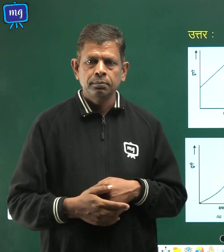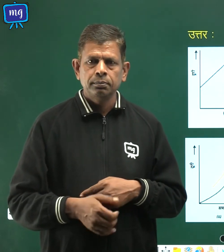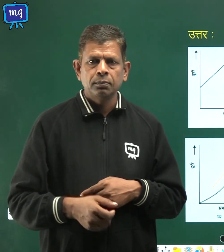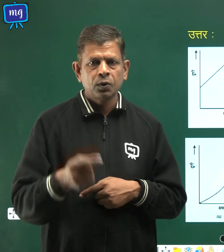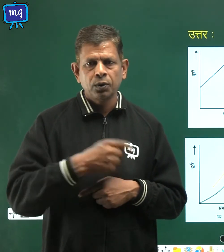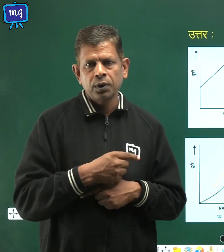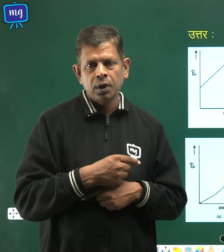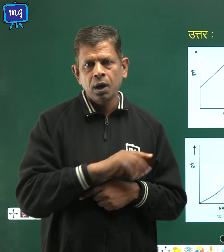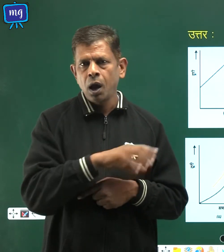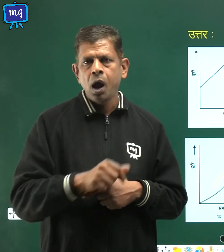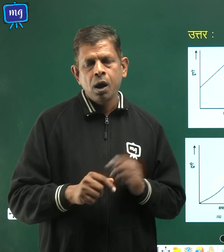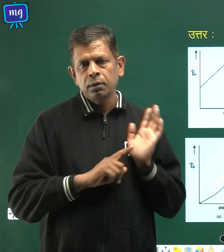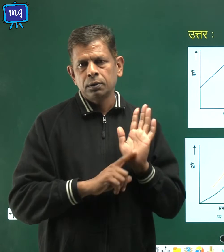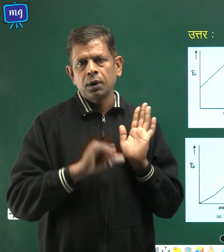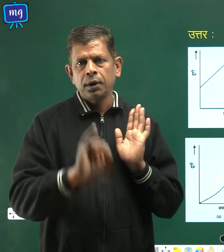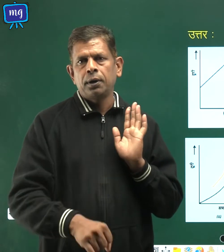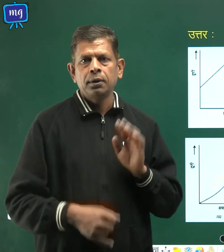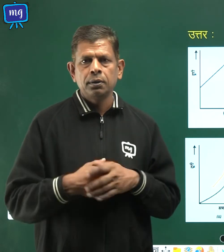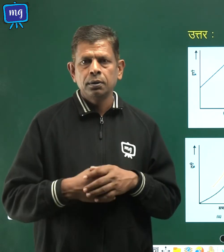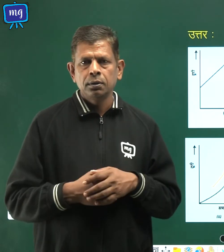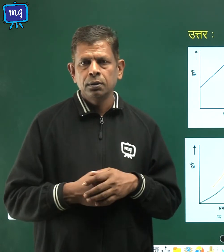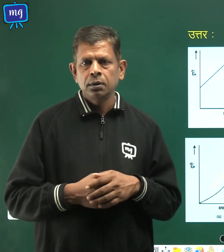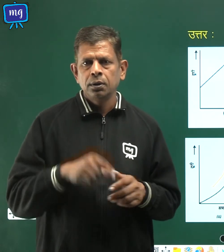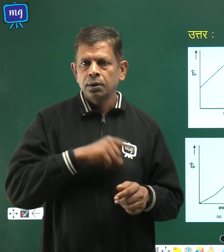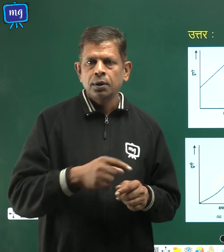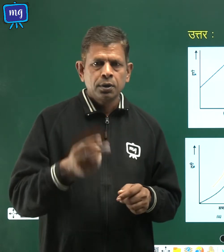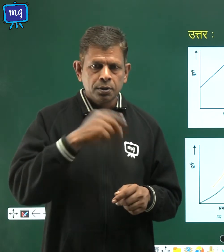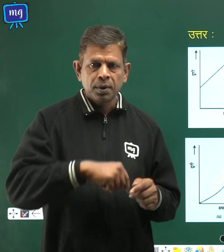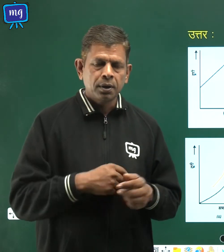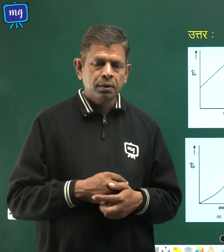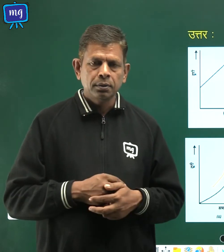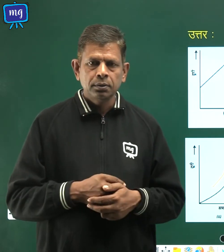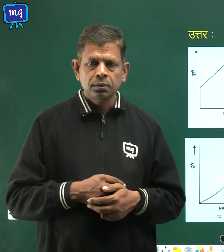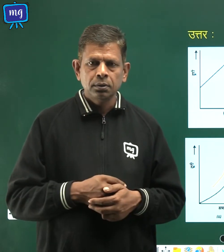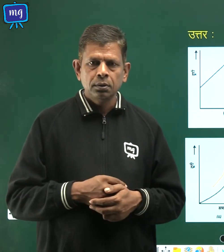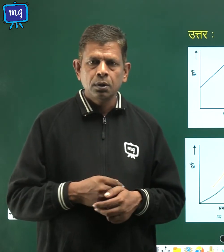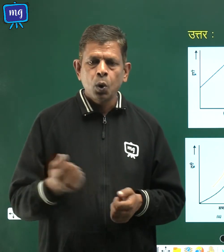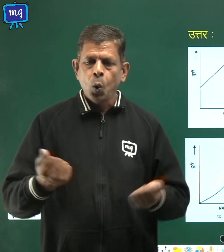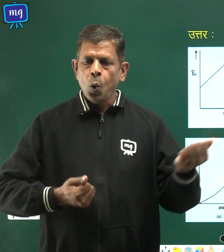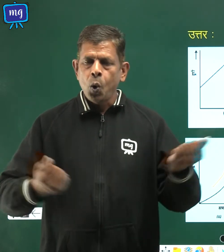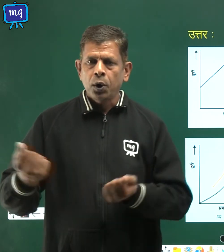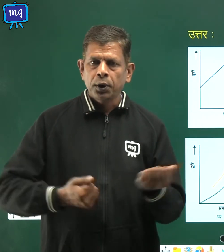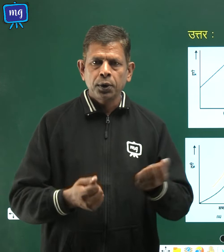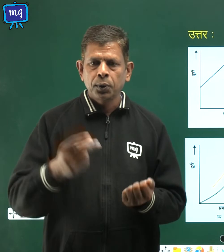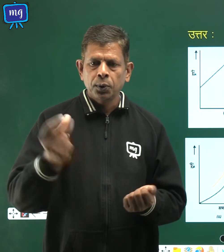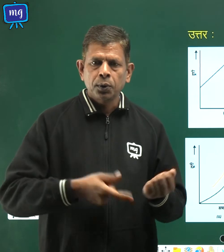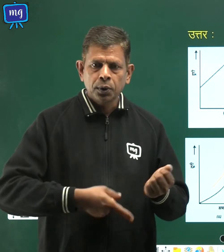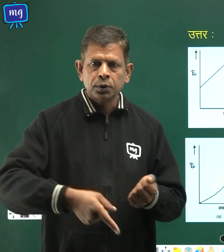तो यह बताता है कि इसमें ट्रक की गति